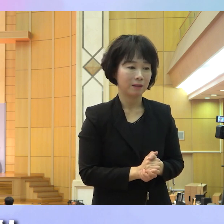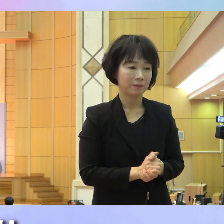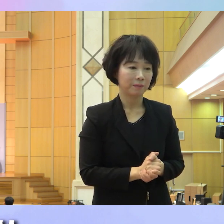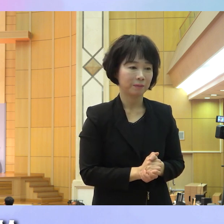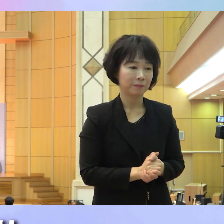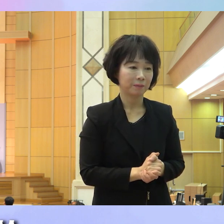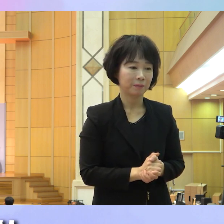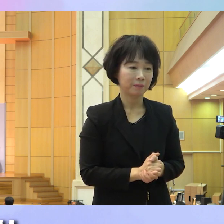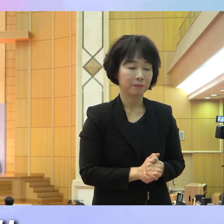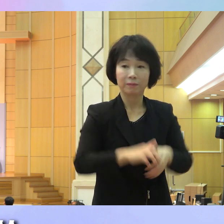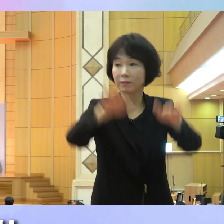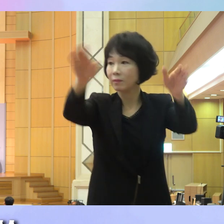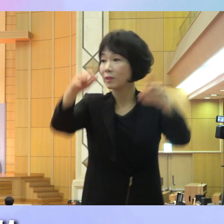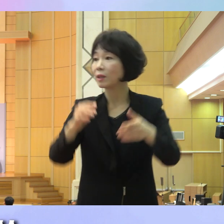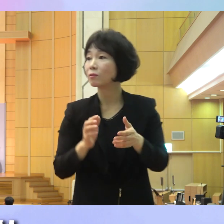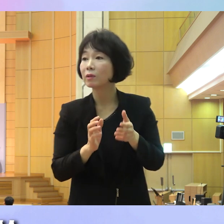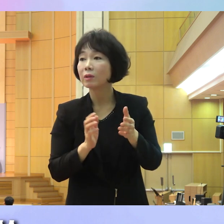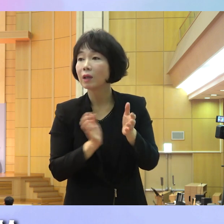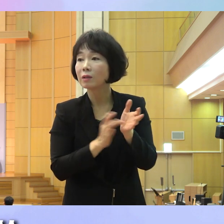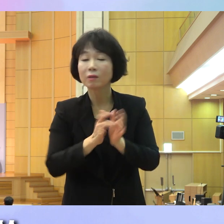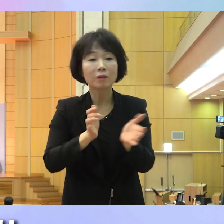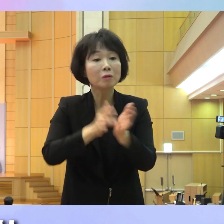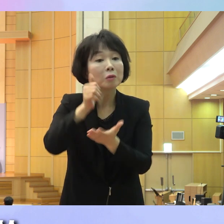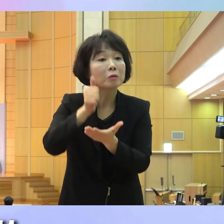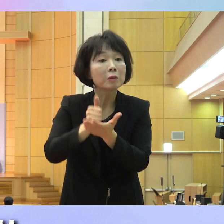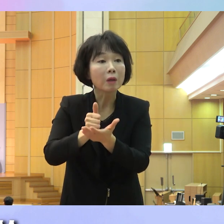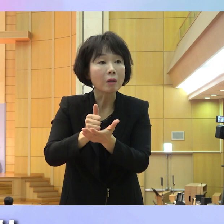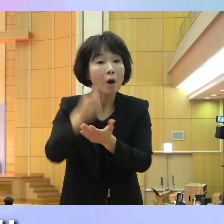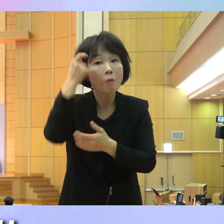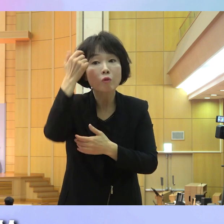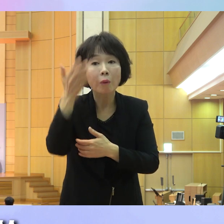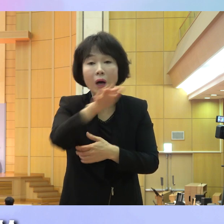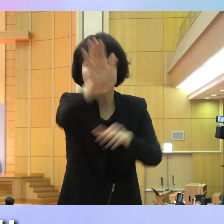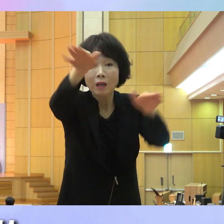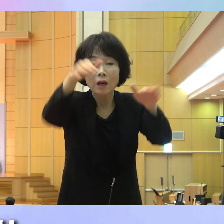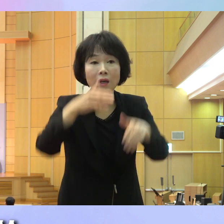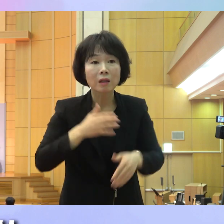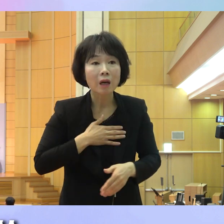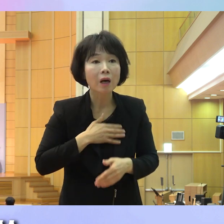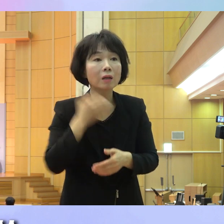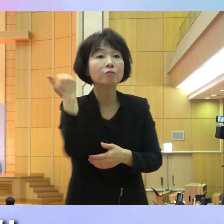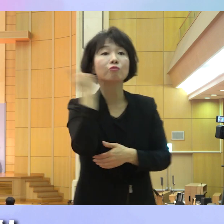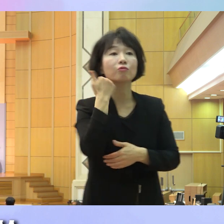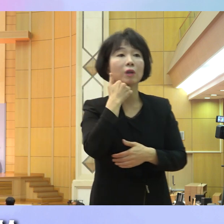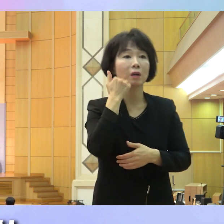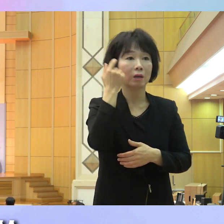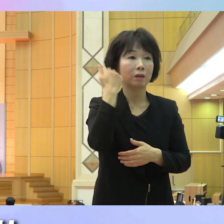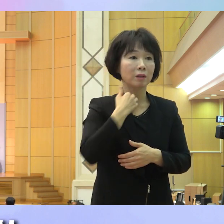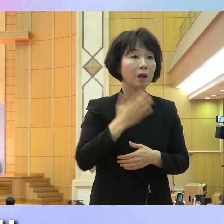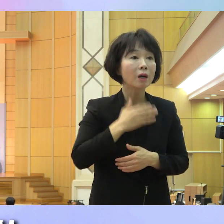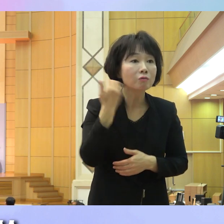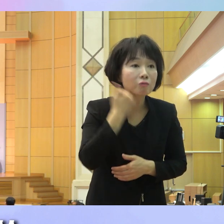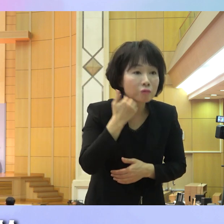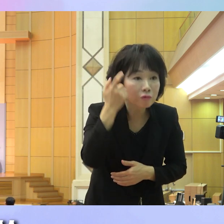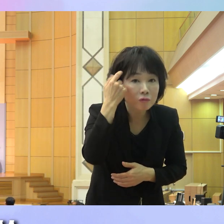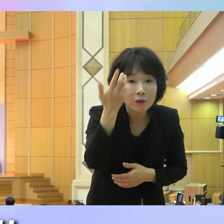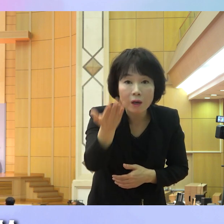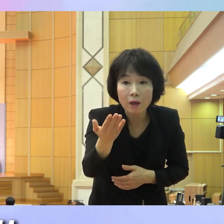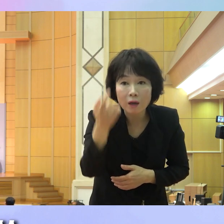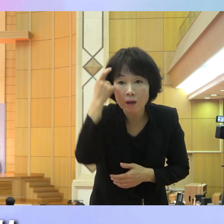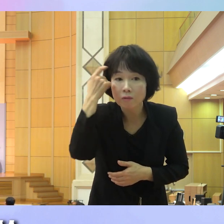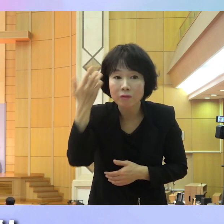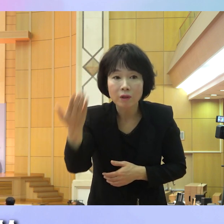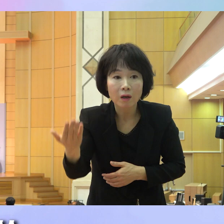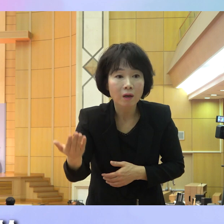나를 누구로 아느냐? 아이고 예수님, 아니 일반 사람들은 또 그렇다